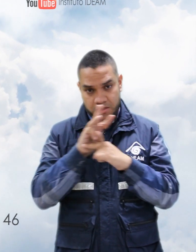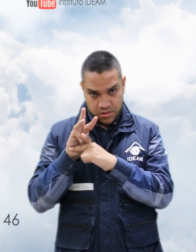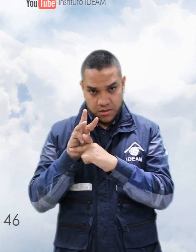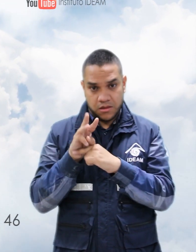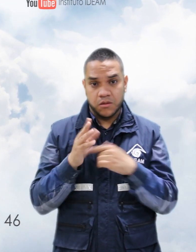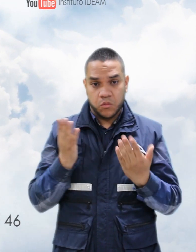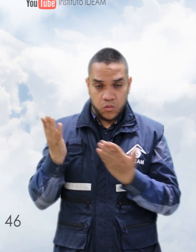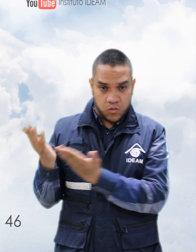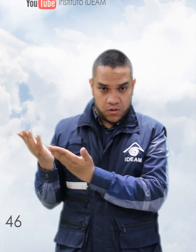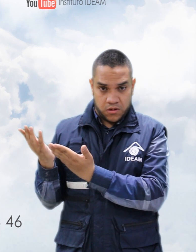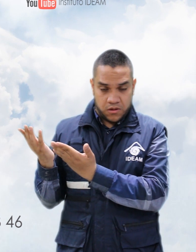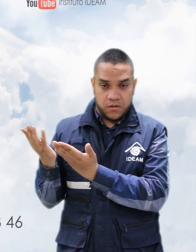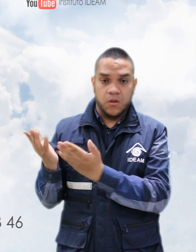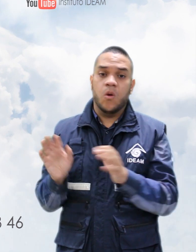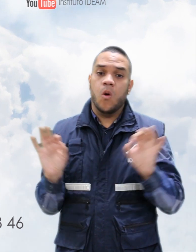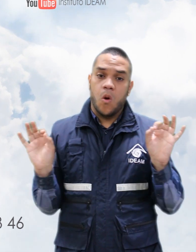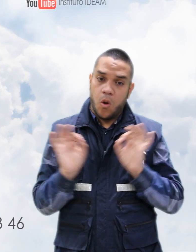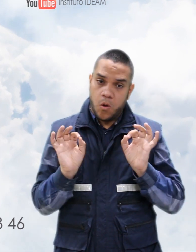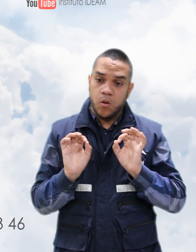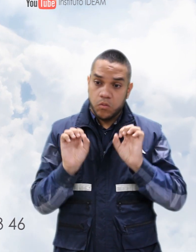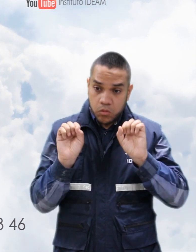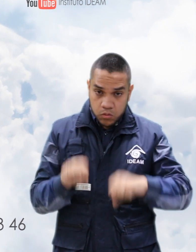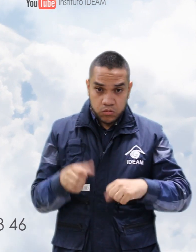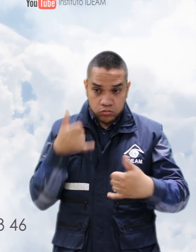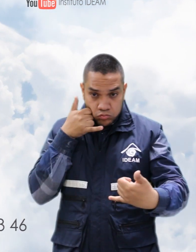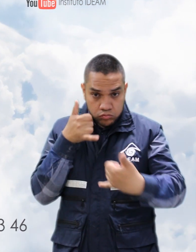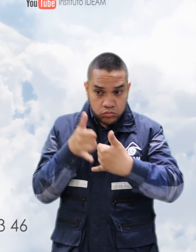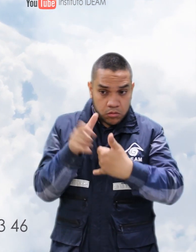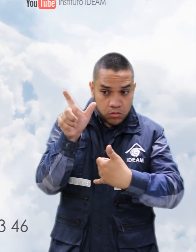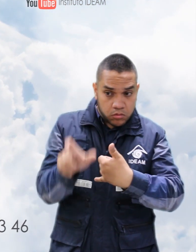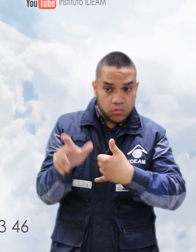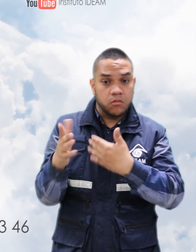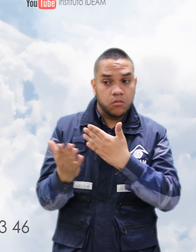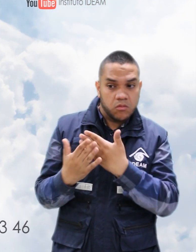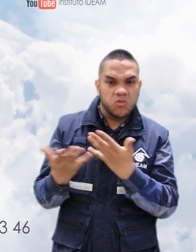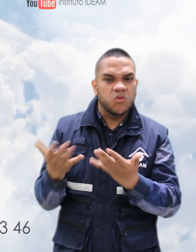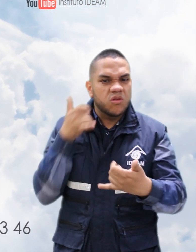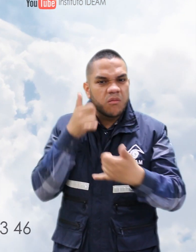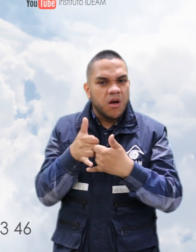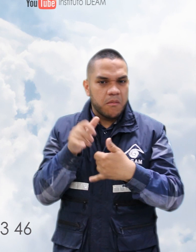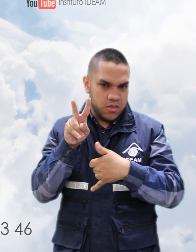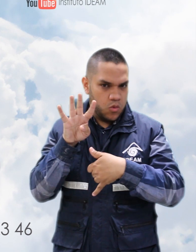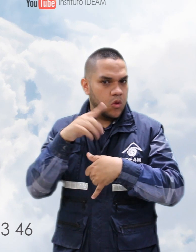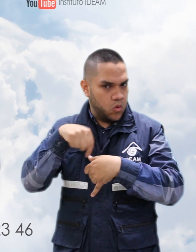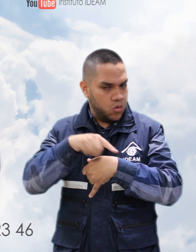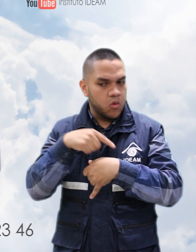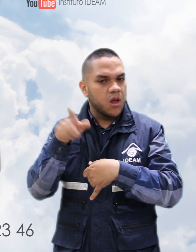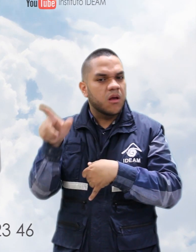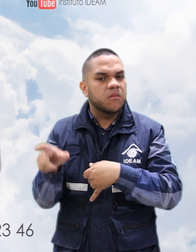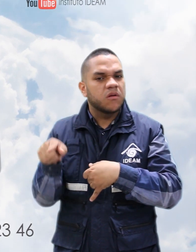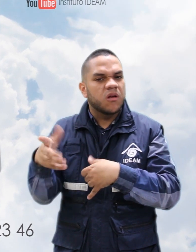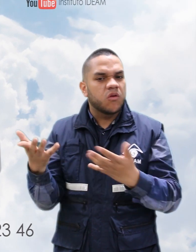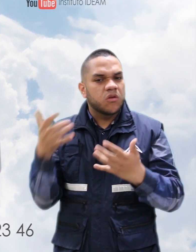.edam.gov.co O comunicarse con el metrólogo de turno en la ciudad de Bogotá las 24 horas del día en los